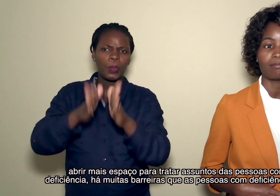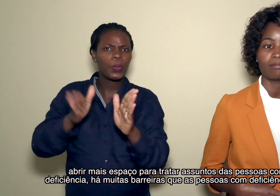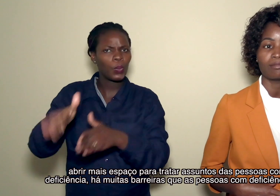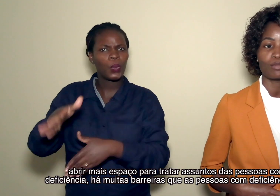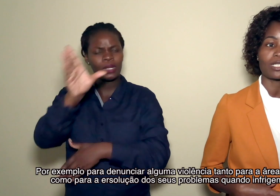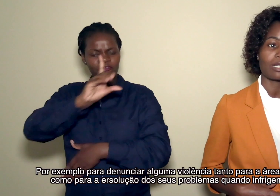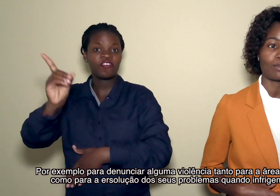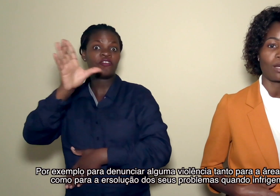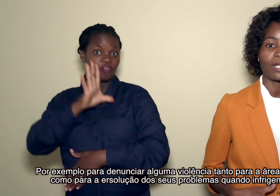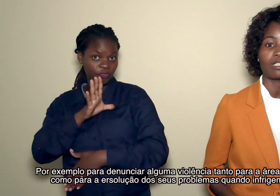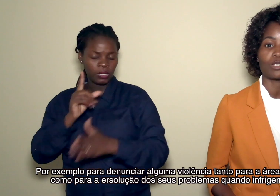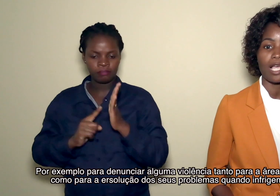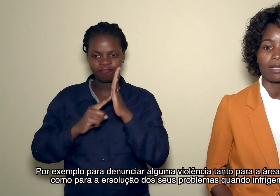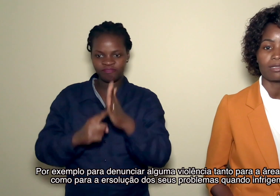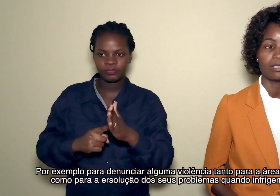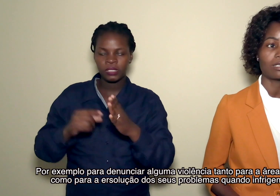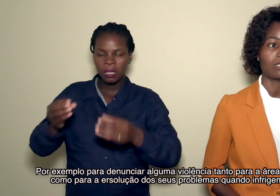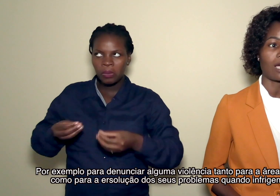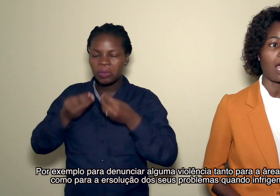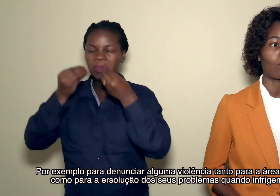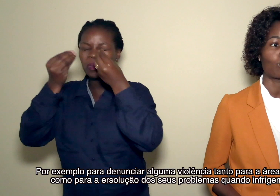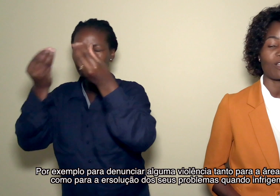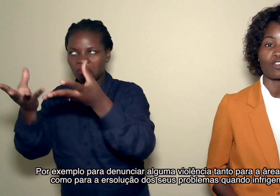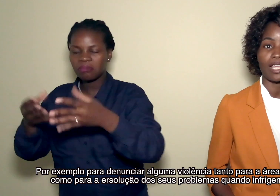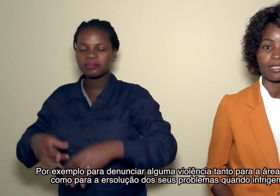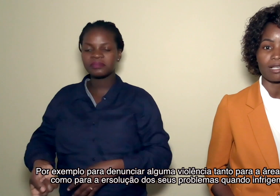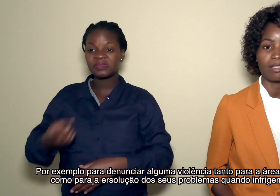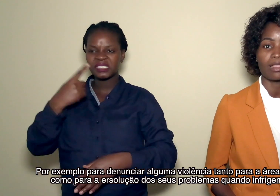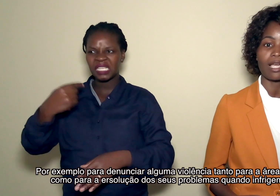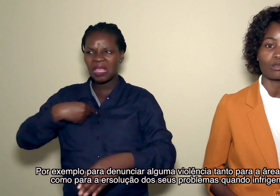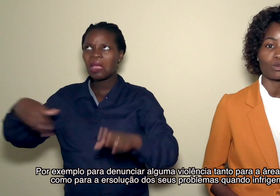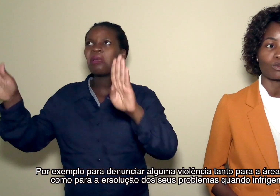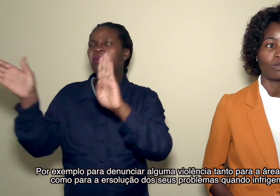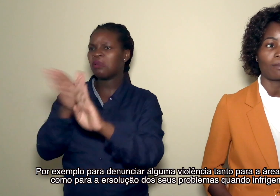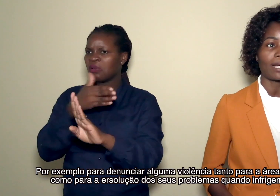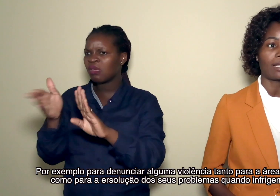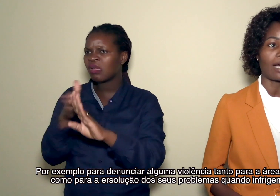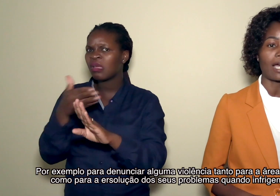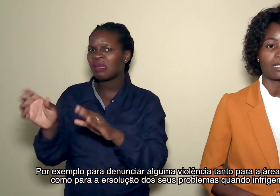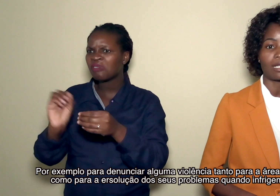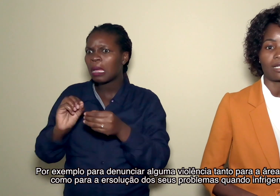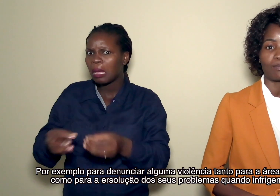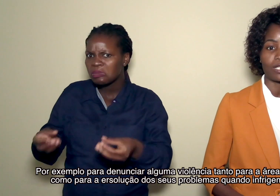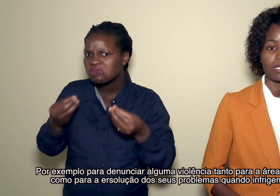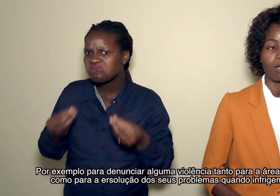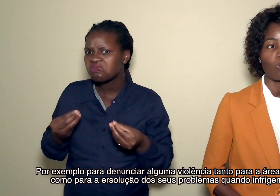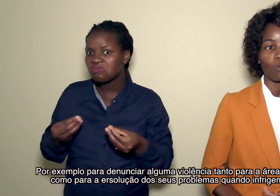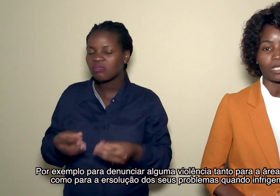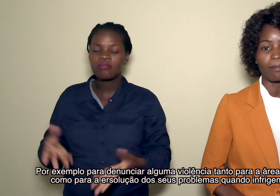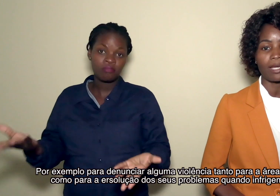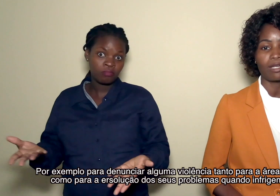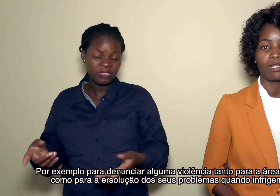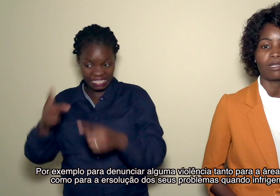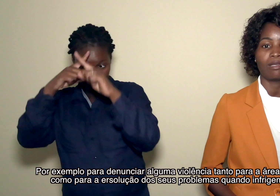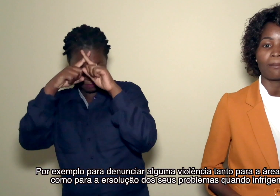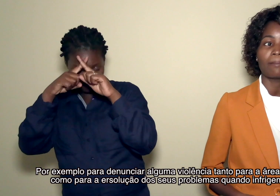têm, por exemplo, para denunciar alguma violência, tanto para a área da polícia, como